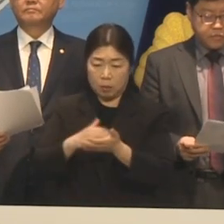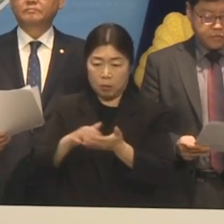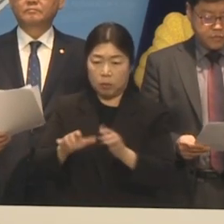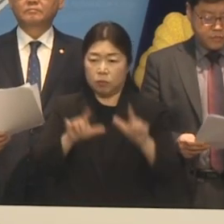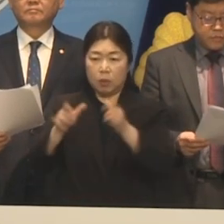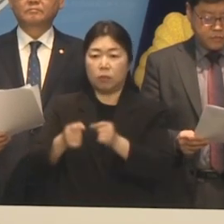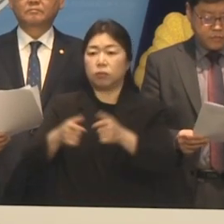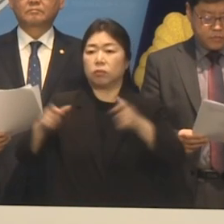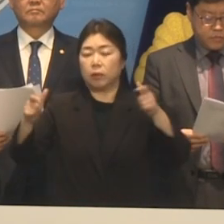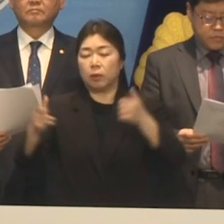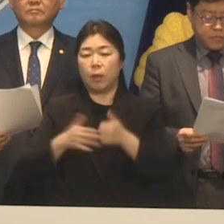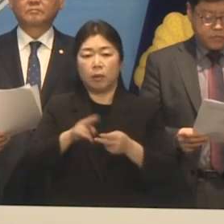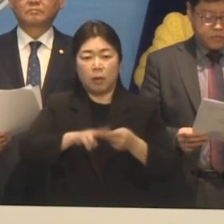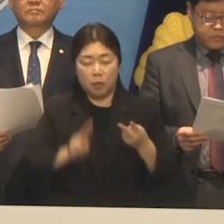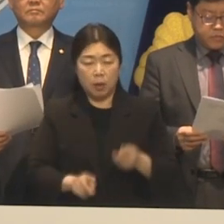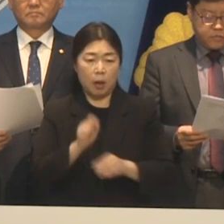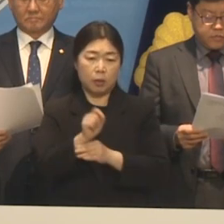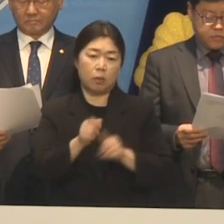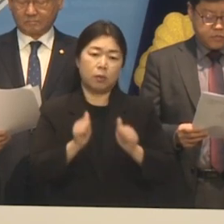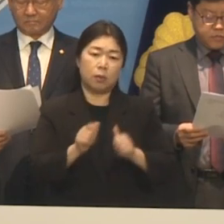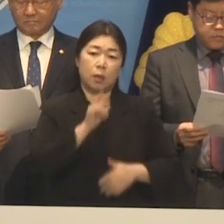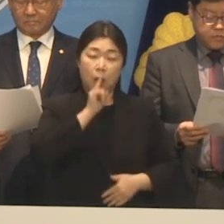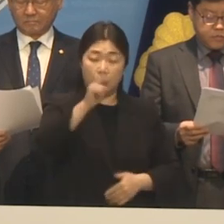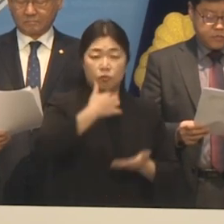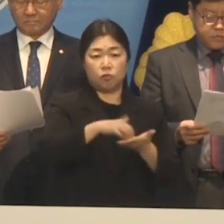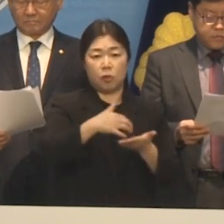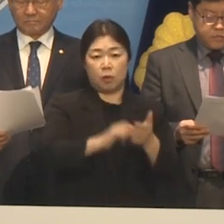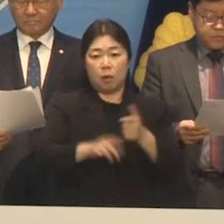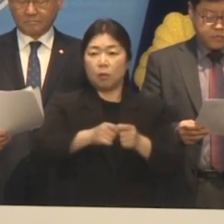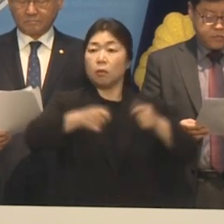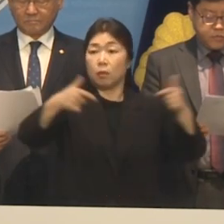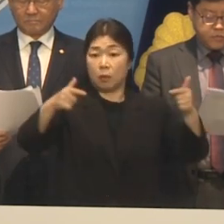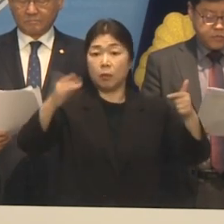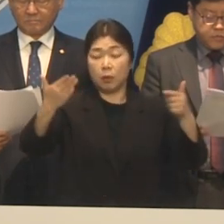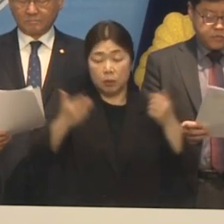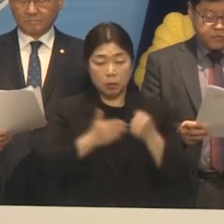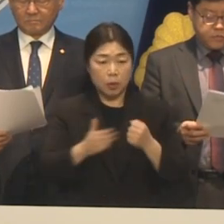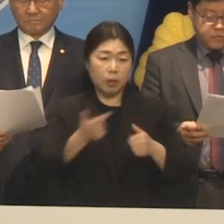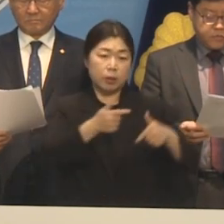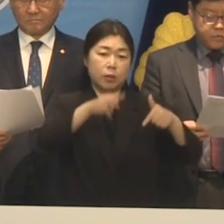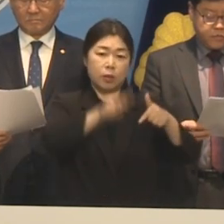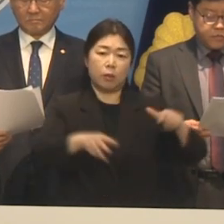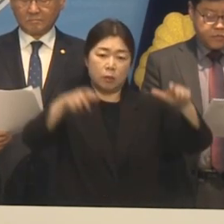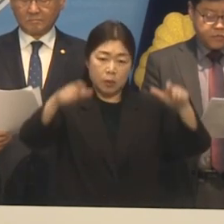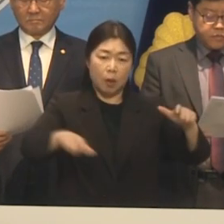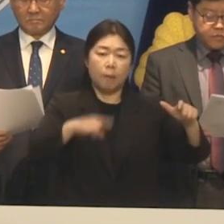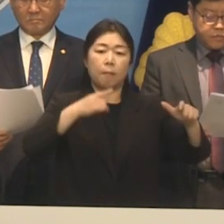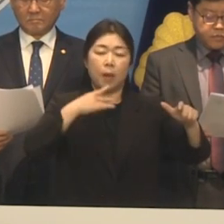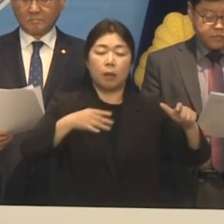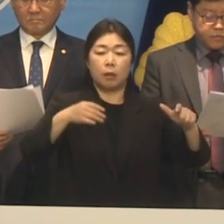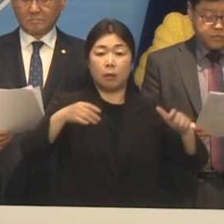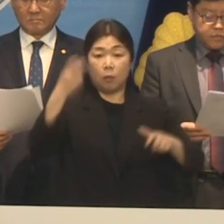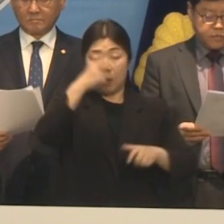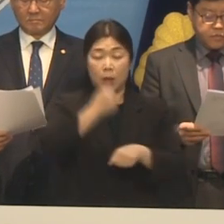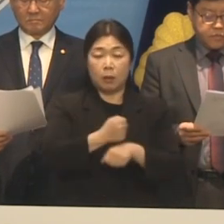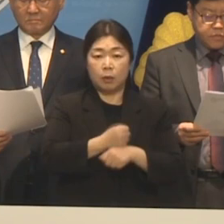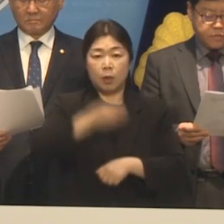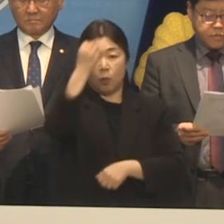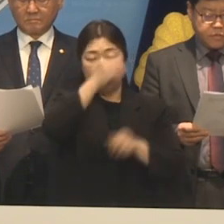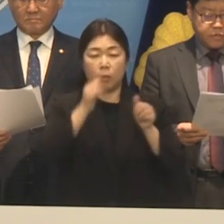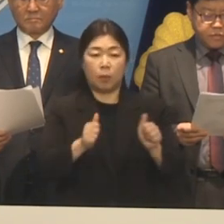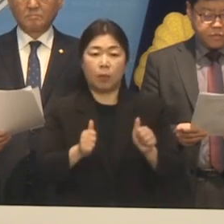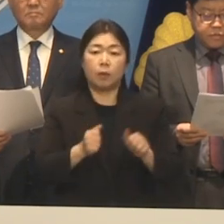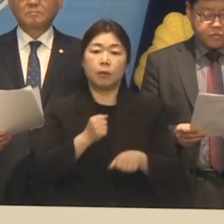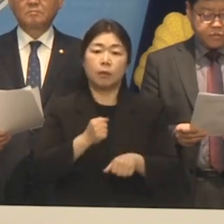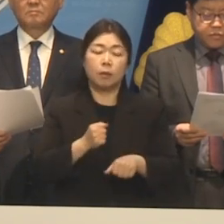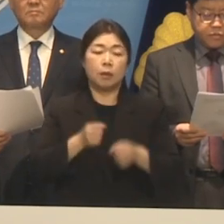지역의 형사 행정 사건의 수가 대폭 늘어나 인천 지역만을 관할하는 고등법원에서 재판을 받을